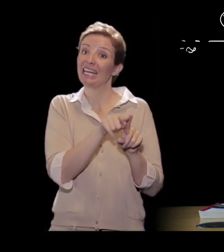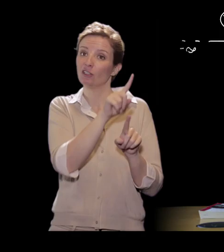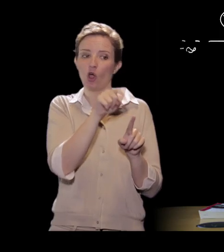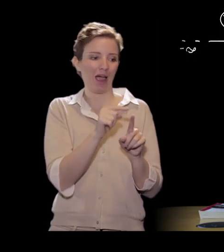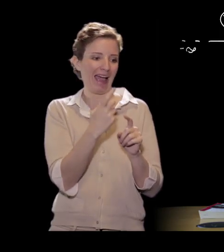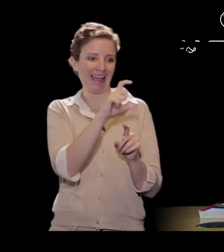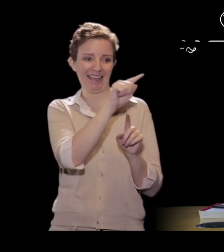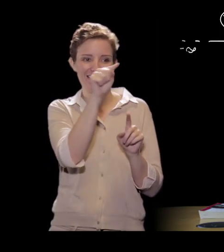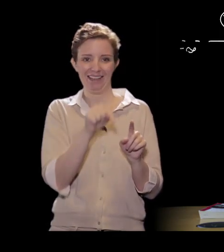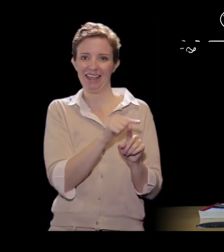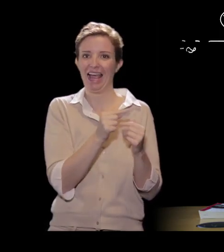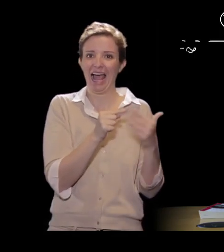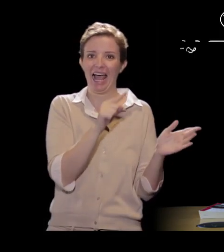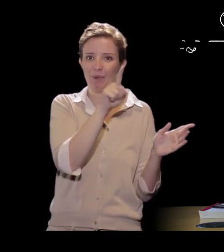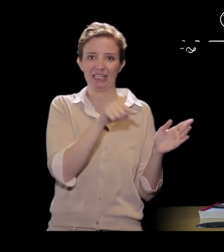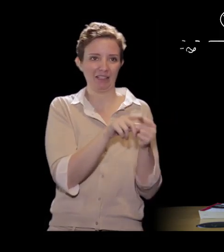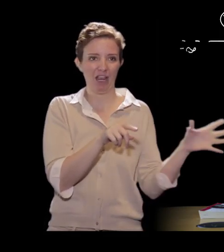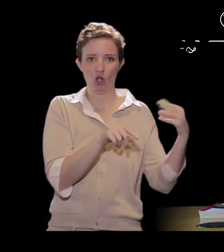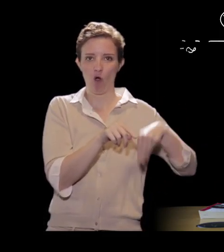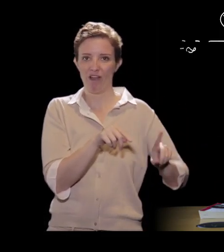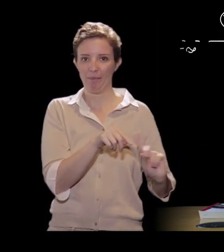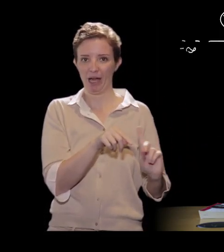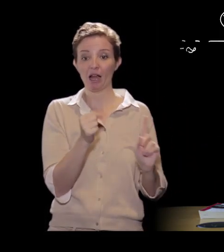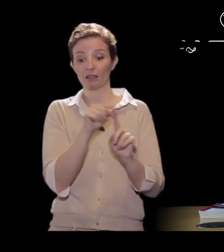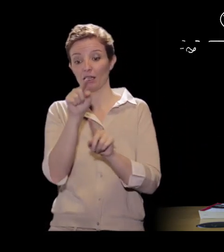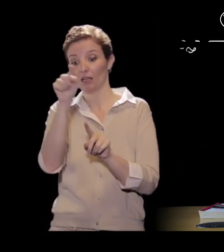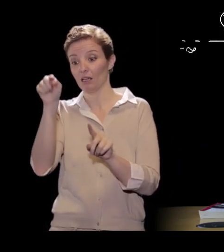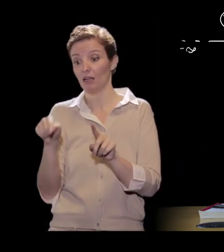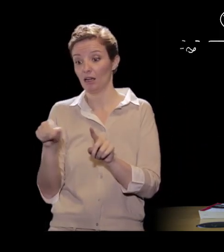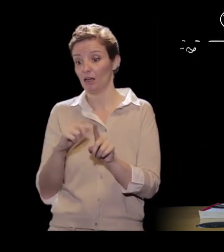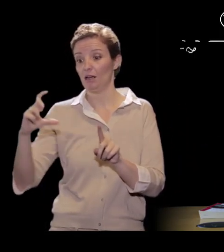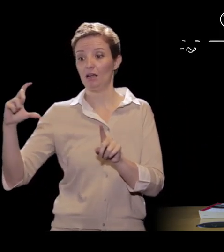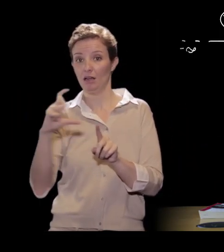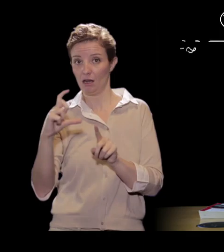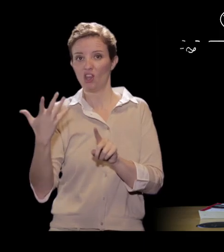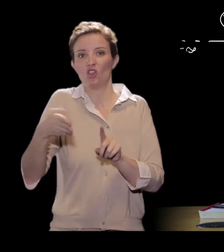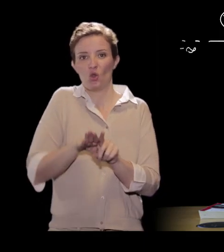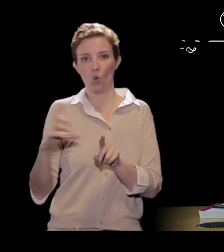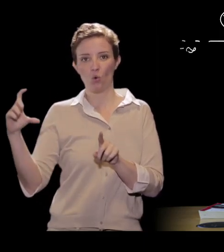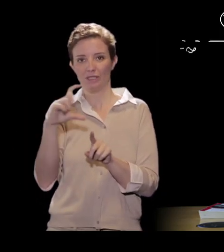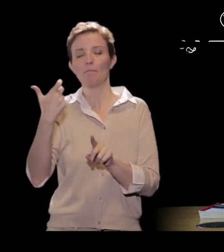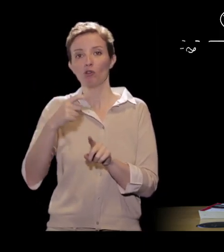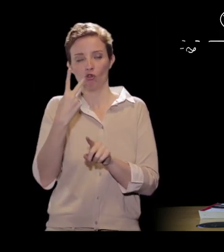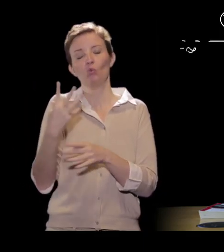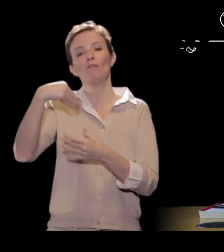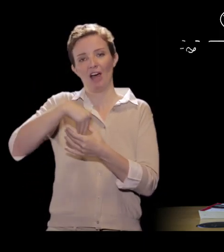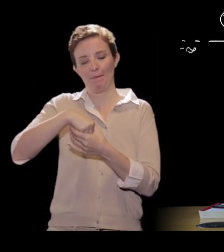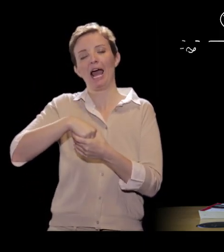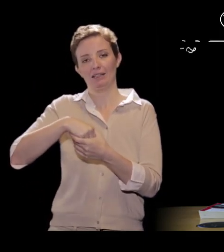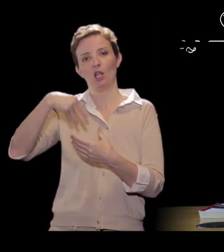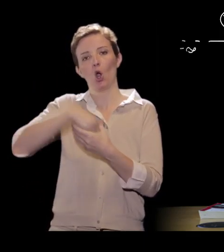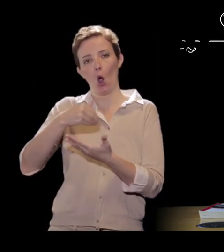infinito mente non è incluso nel insieme delle soluzioni di quando c'e la parentesi è chiusa perché due è ovviamente fa parte dell'insieme delle soluzioni